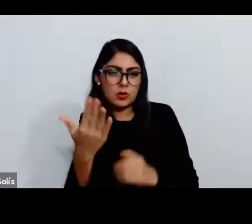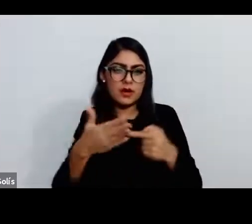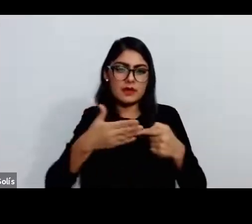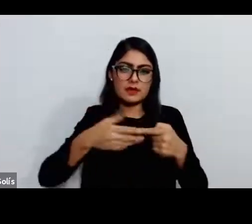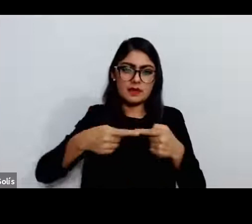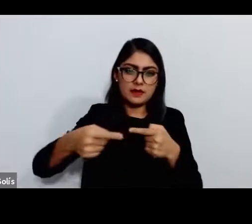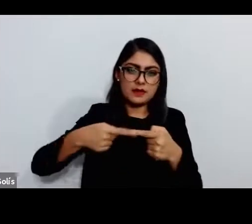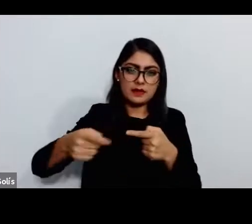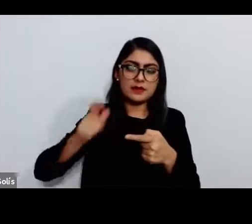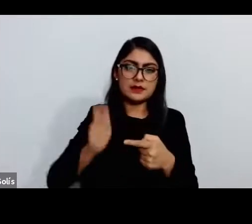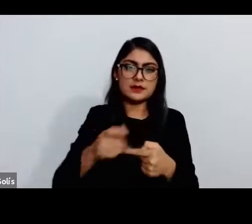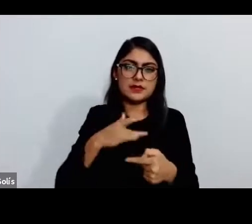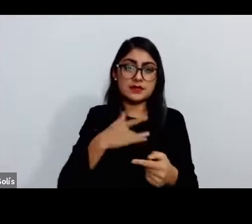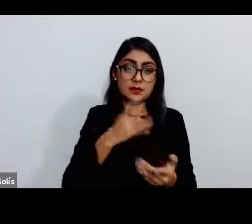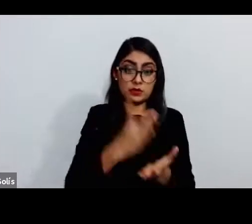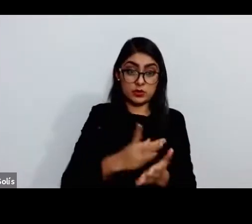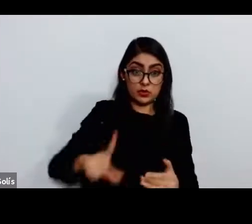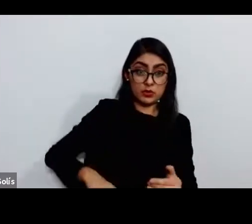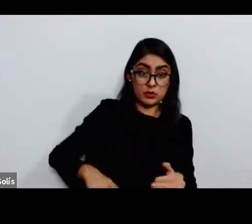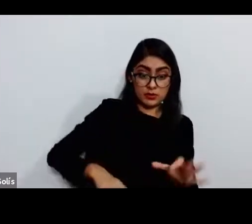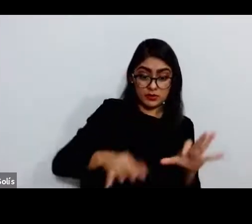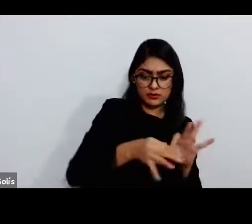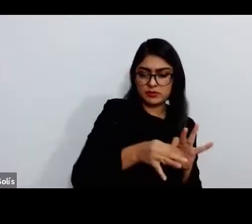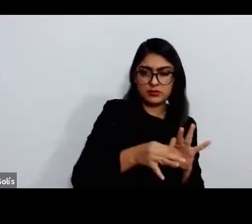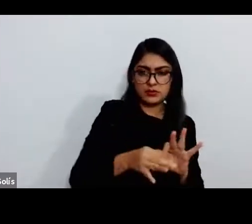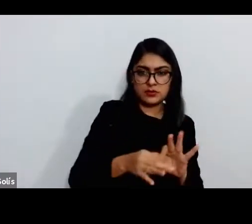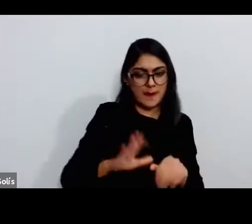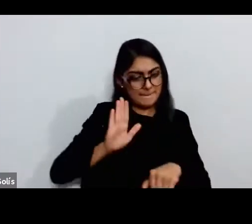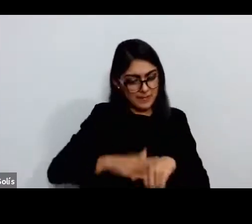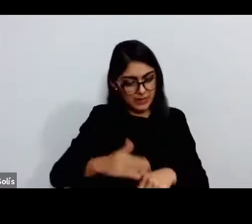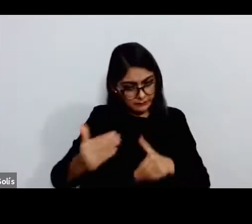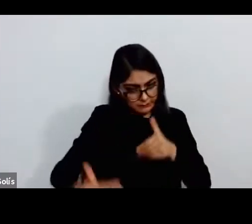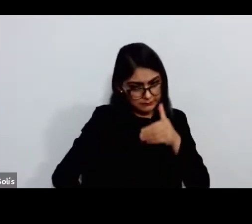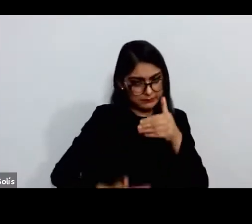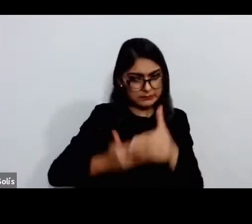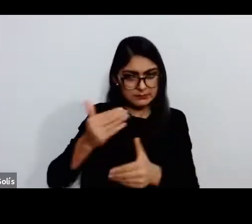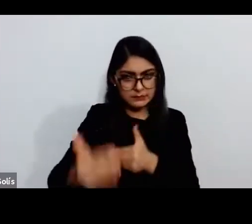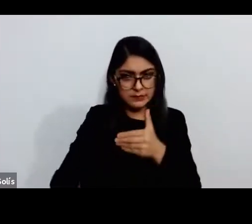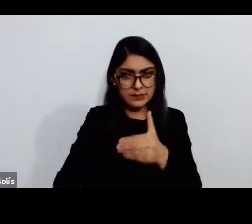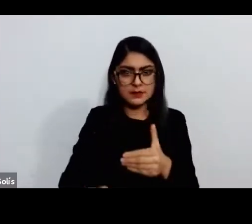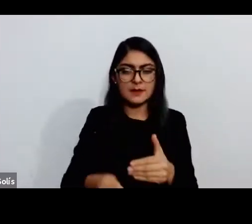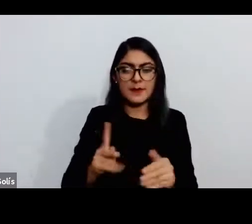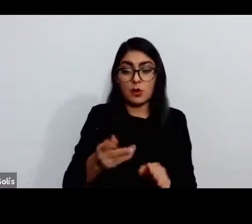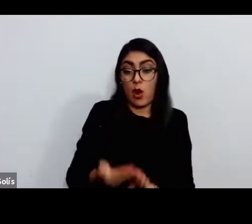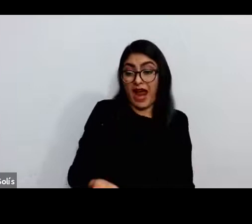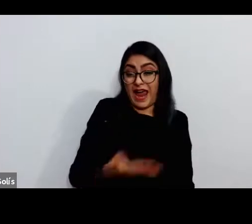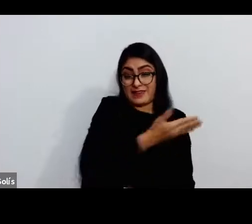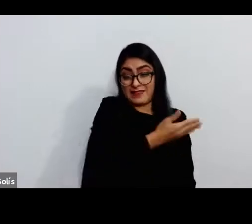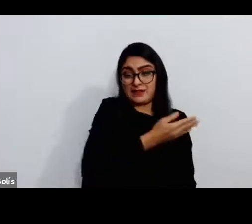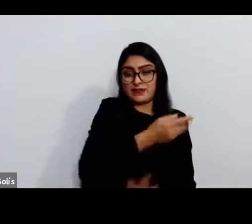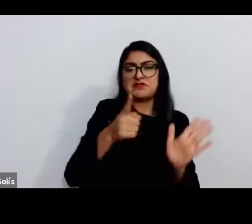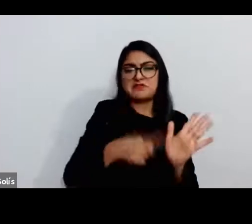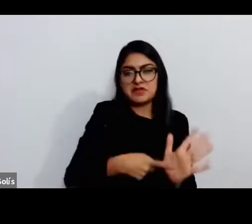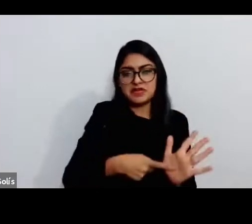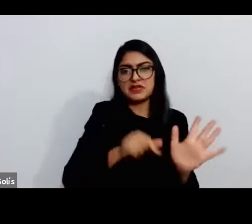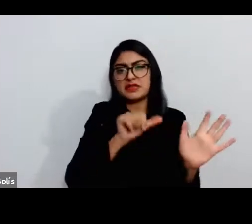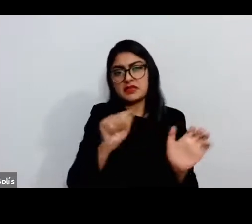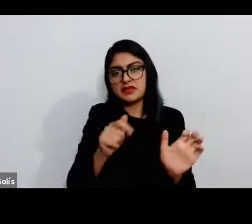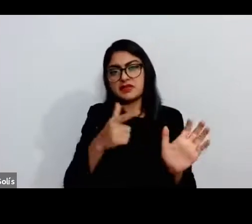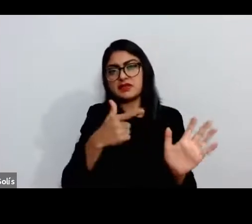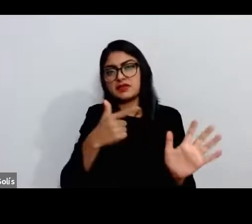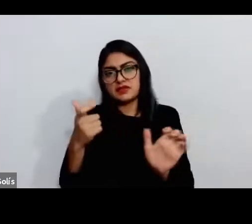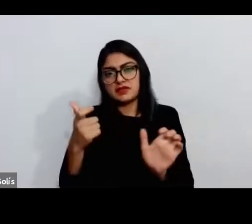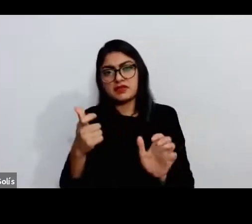superan al Estado, van más allá del Estado. Pero en este momento, digamos, en sus orígenes, en el siglo XVII y XVIII, son una